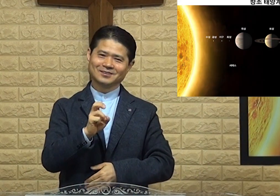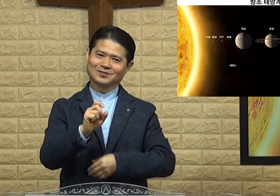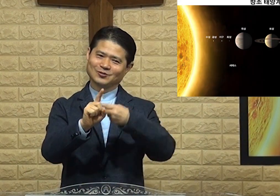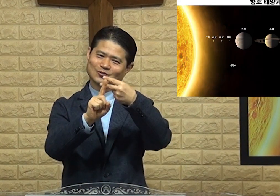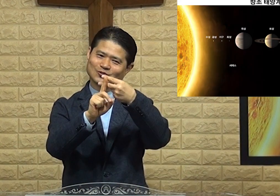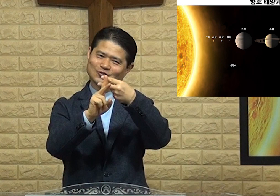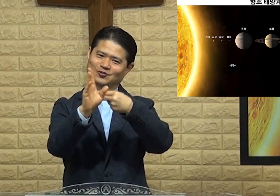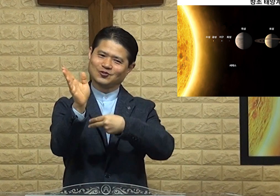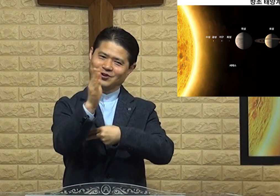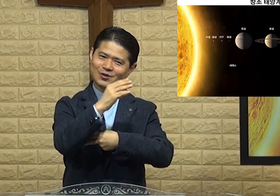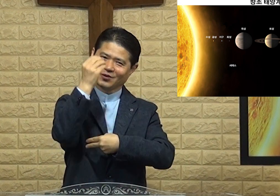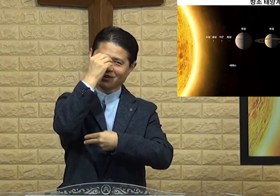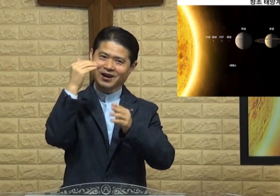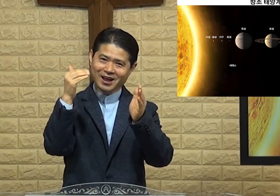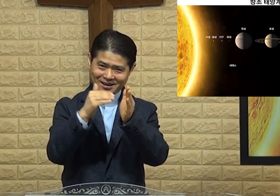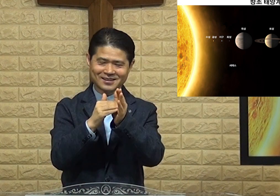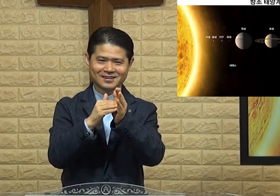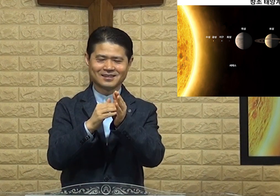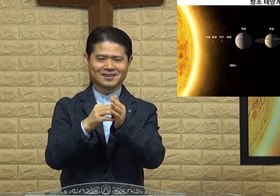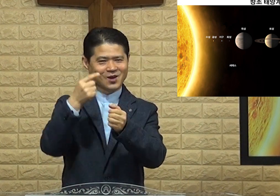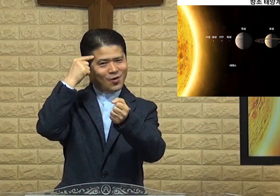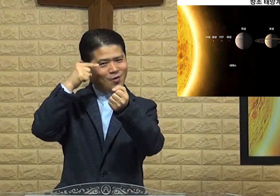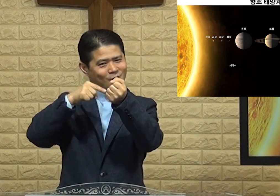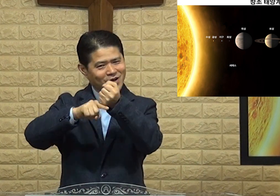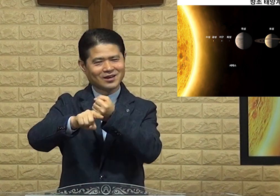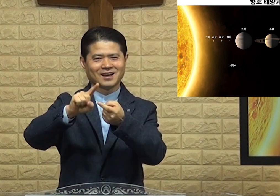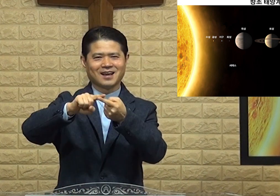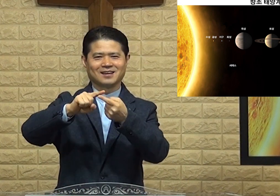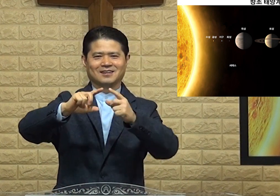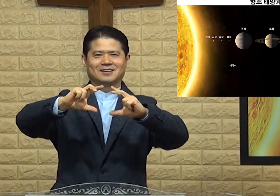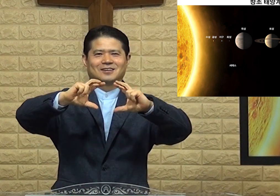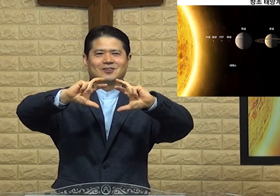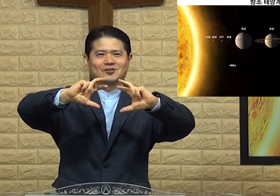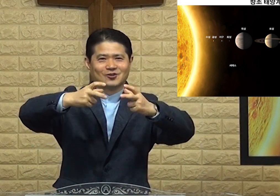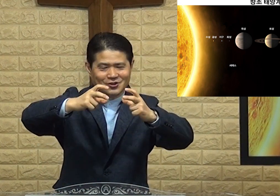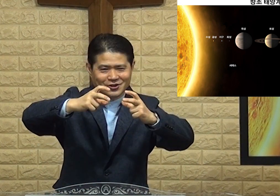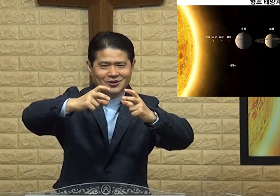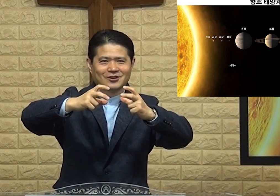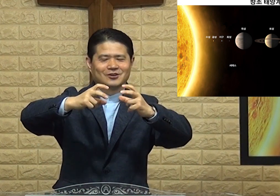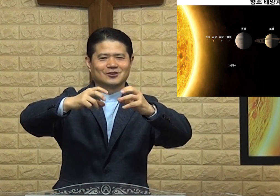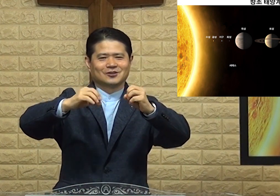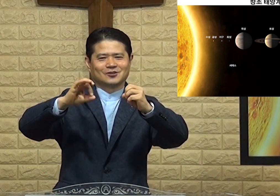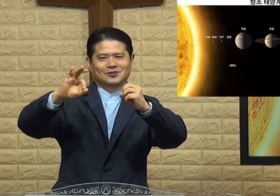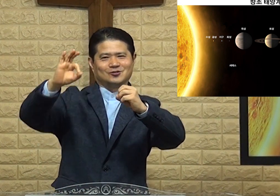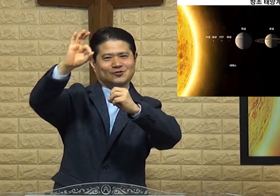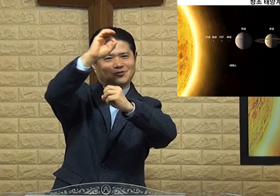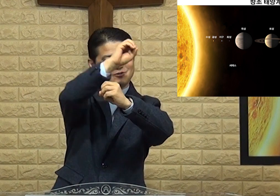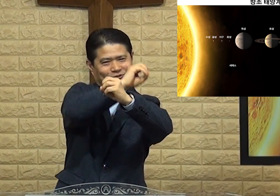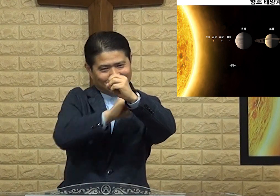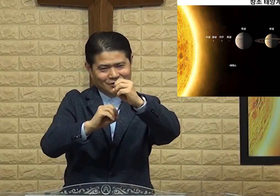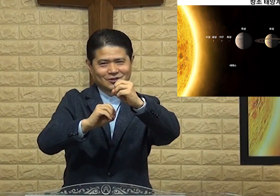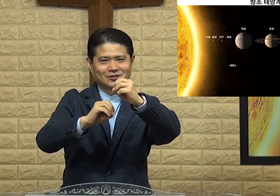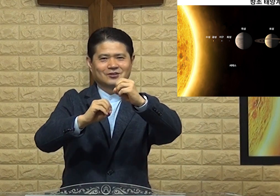여러분들 이 중학생 때 그 지구 과학